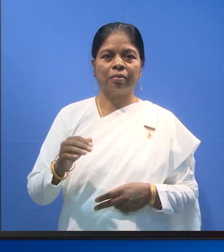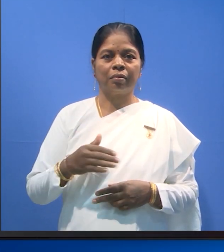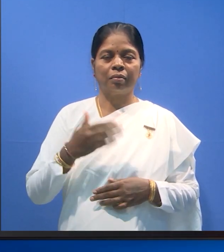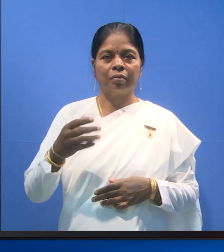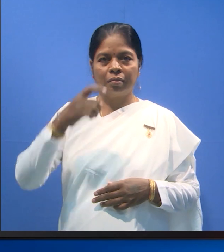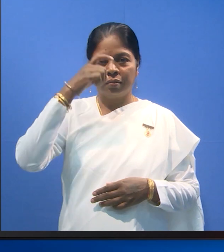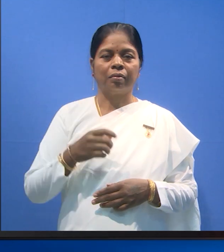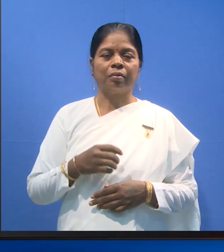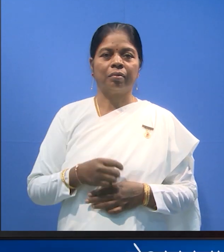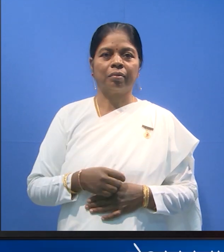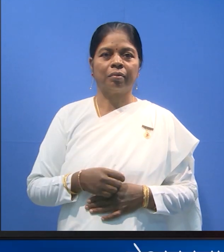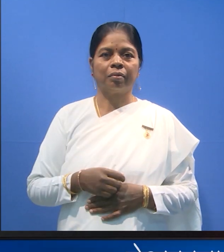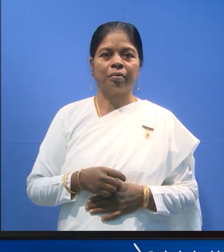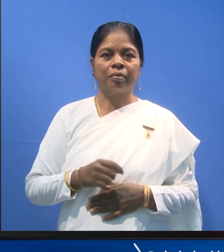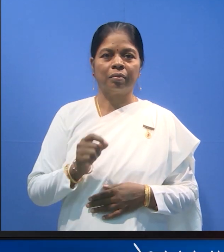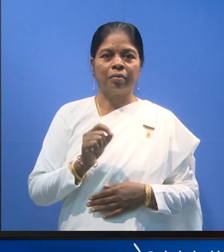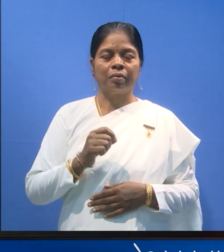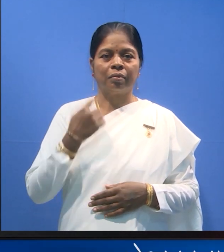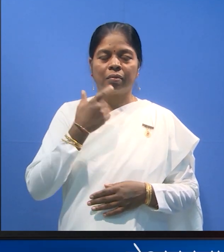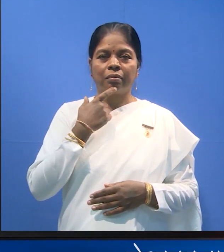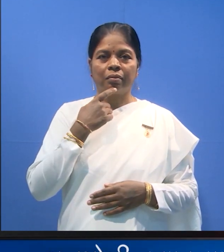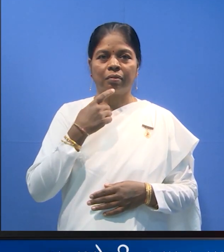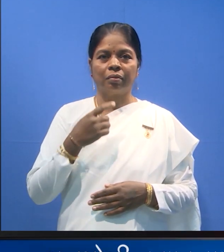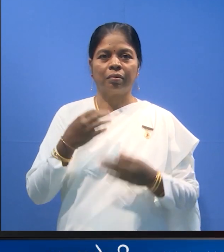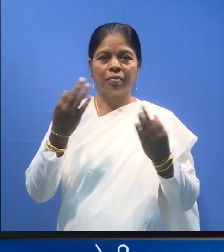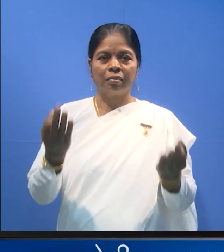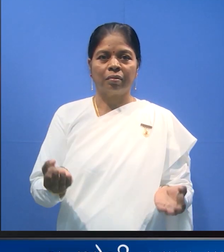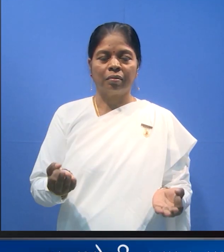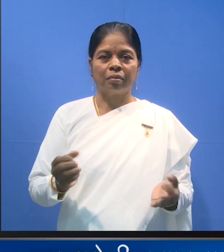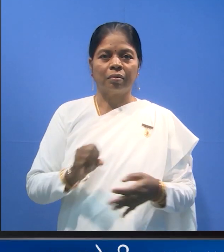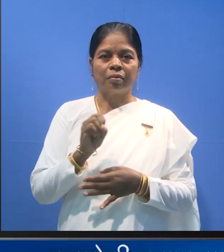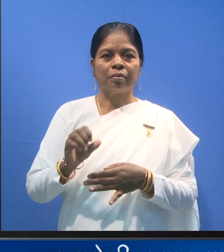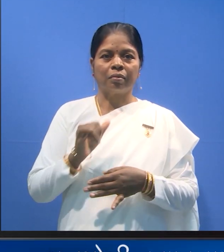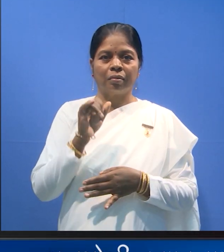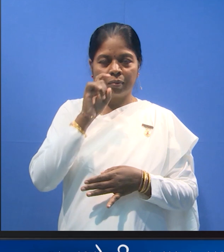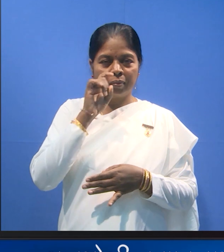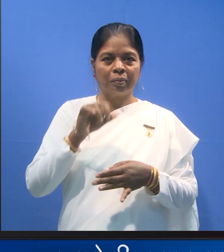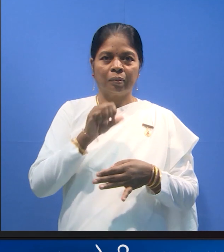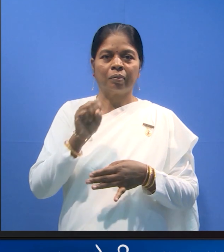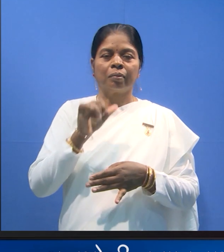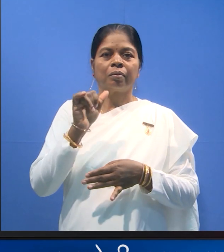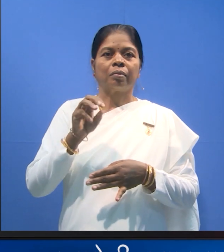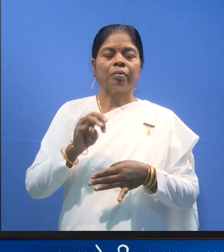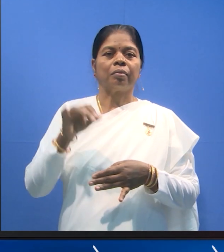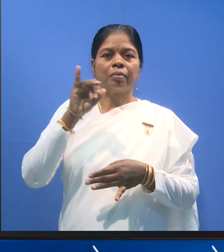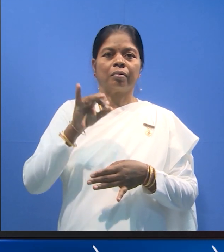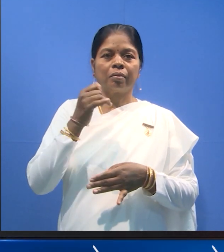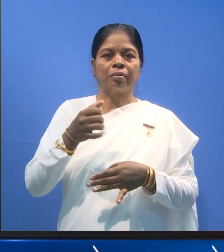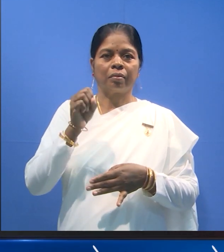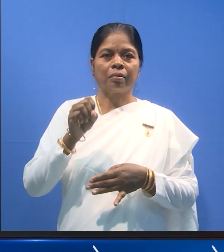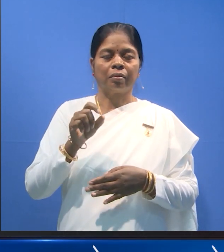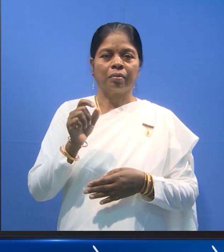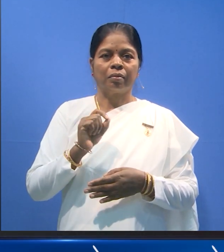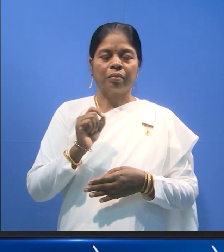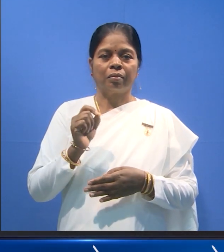विशेष उपयोगी. लेखकाचा परिचय. राजयोगी ब्रह्माकुमार इंजिनियर सूर्यमणी दास.